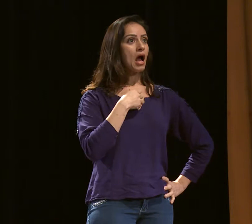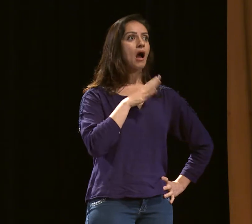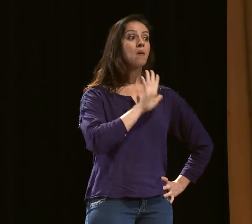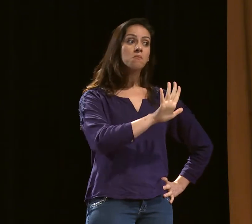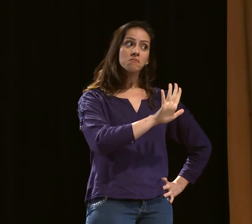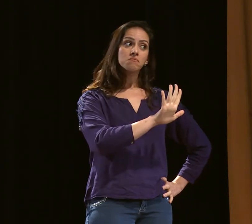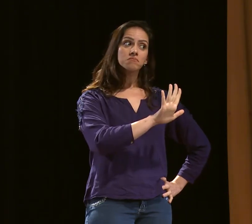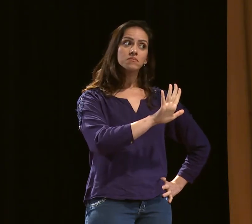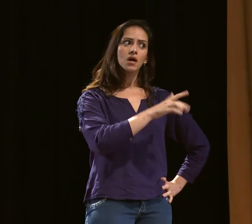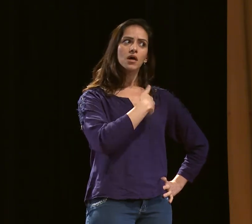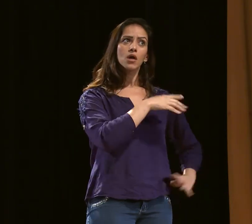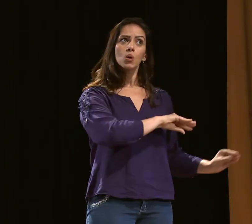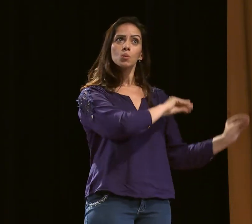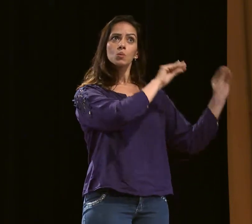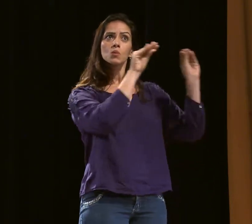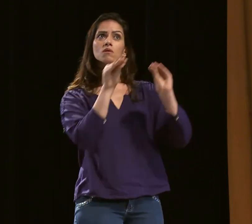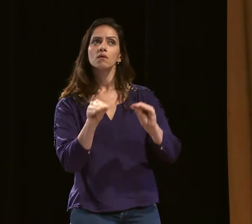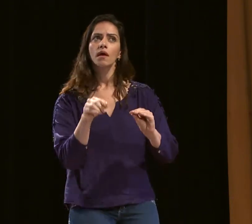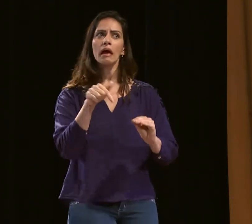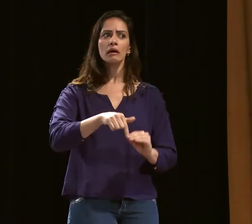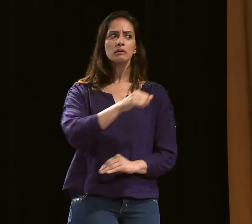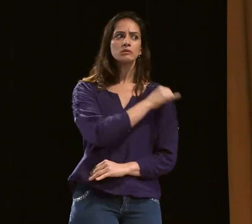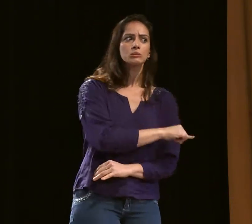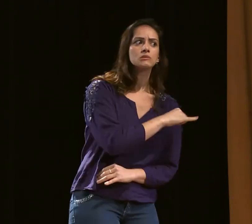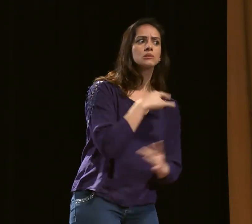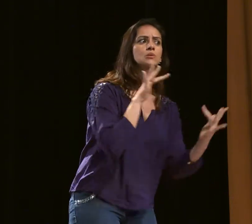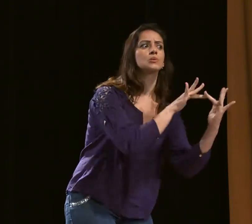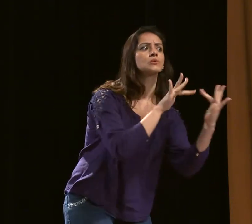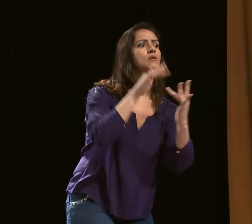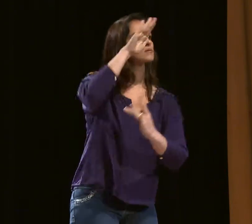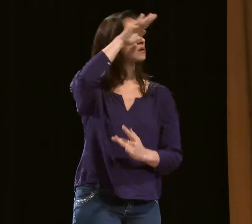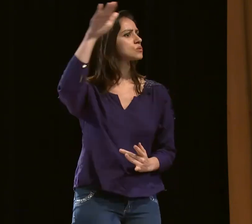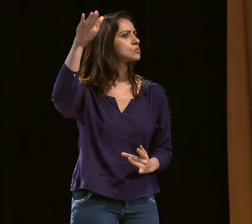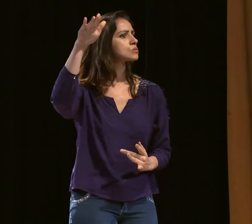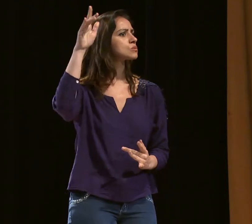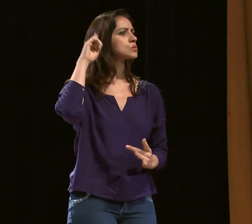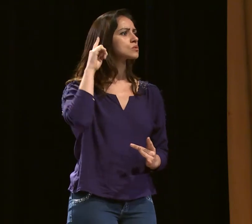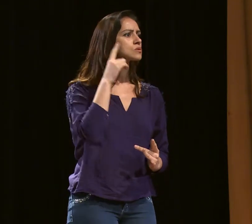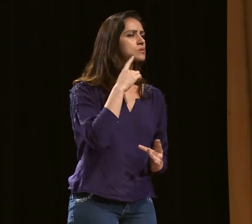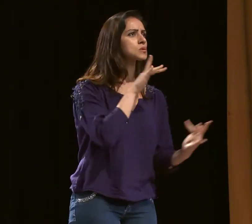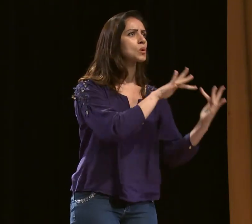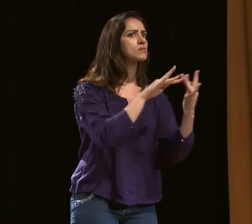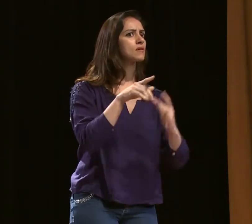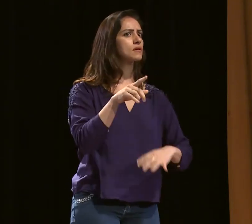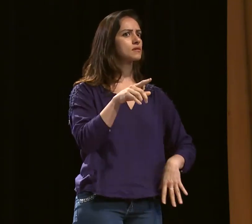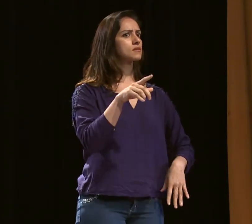eu sei me comunicar muito bem. Mas, quando eu cheguei aqui no Rio, que eu tive contato com surdos adultos, e, através